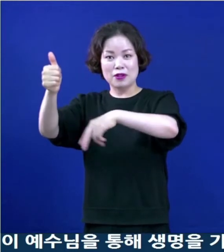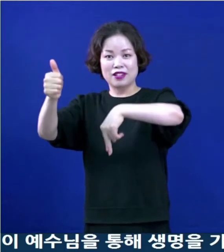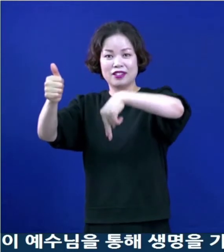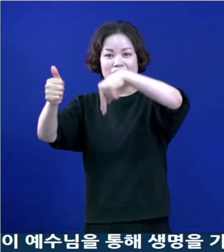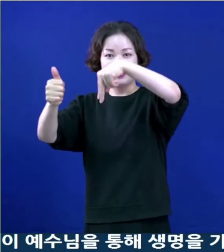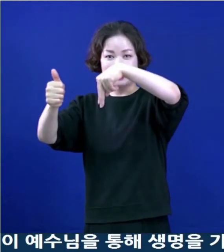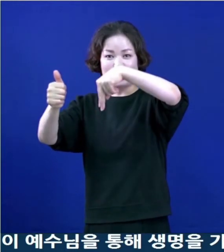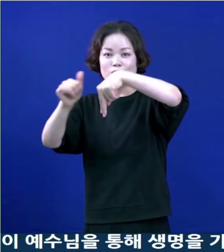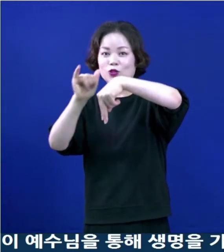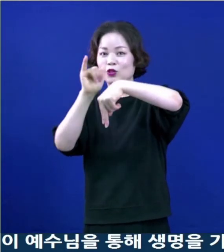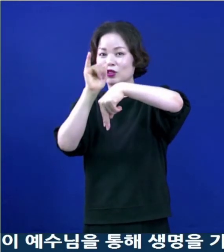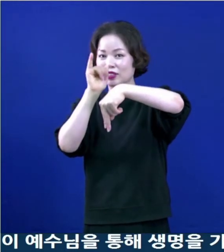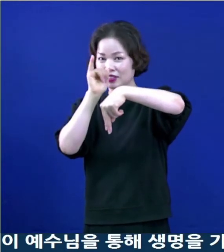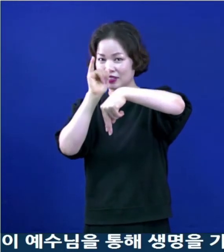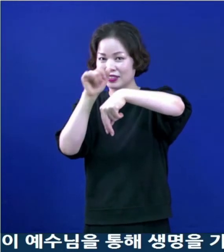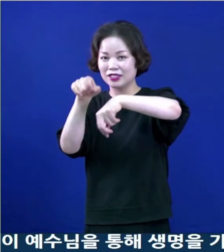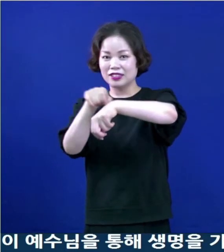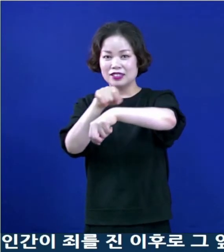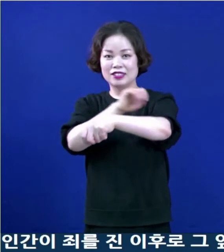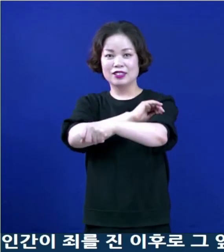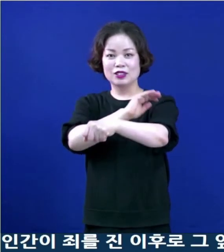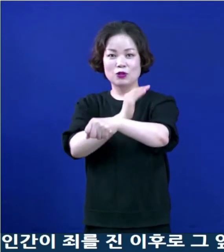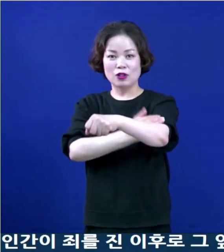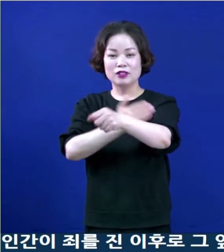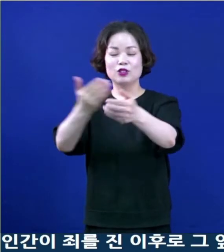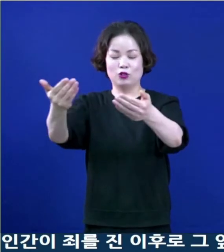수 있는 특권을 주셨다는 것이죠.